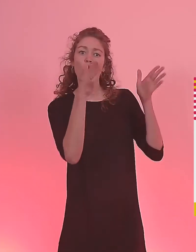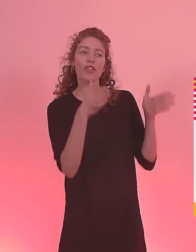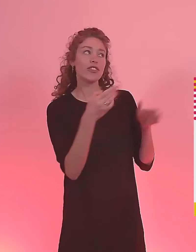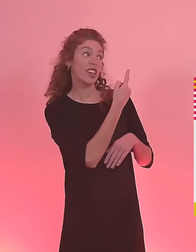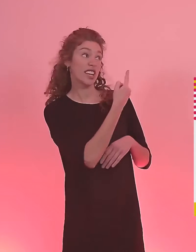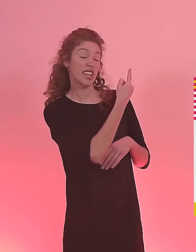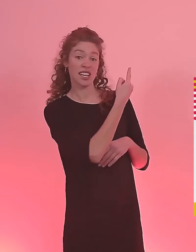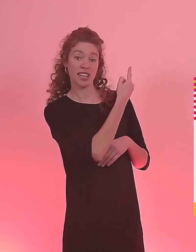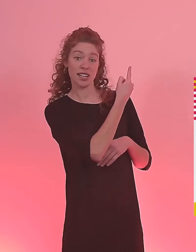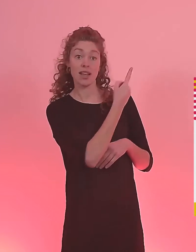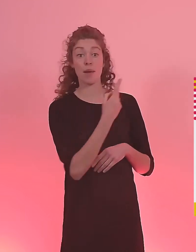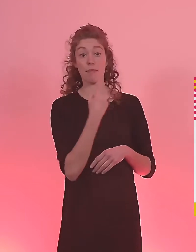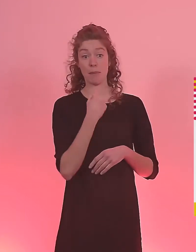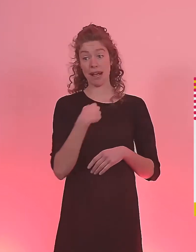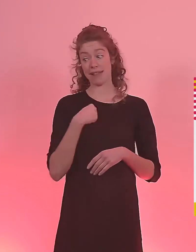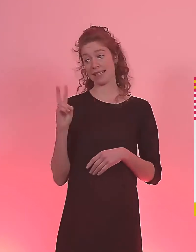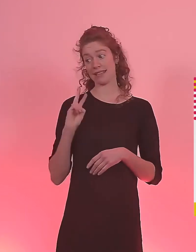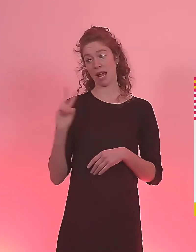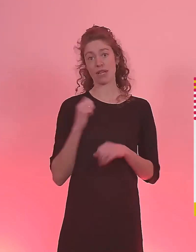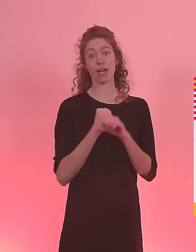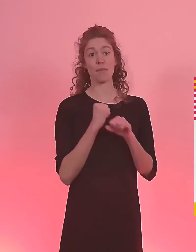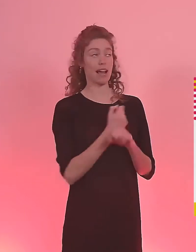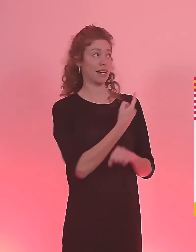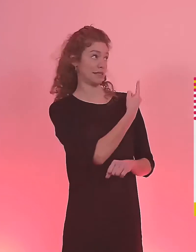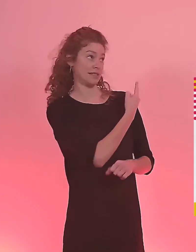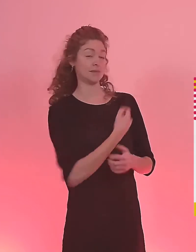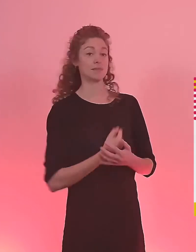Dit is de hut die papa en ik samen hebben gemaakt.